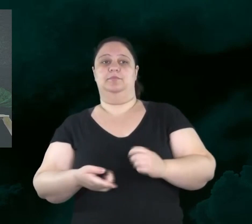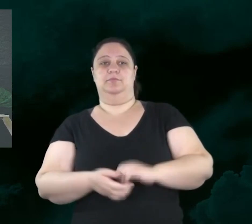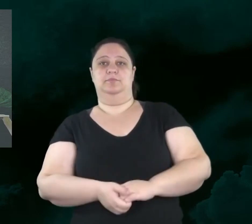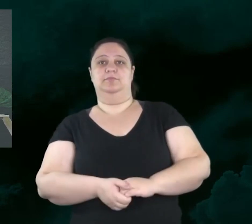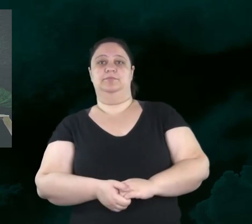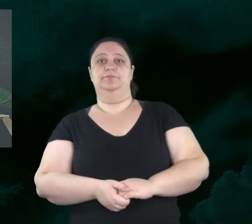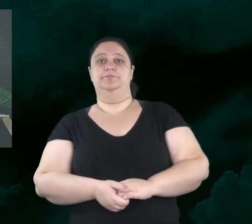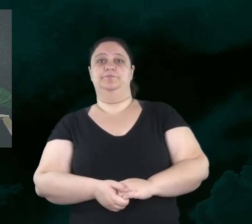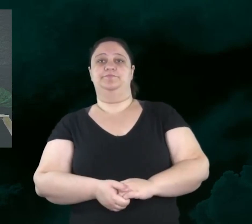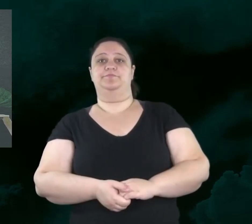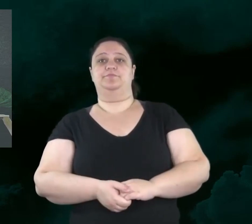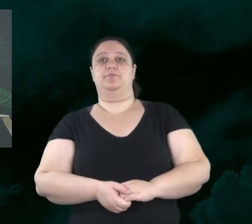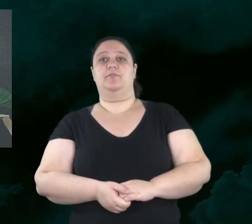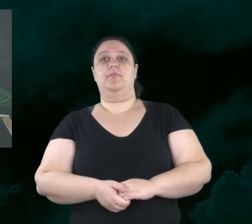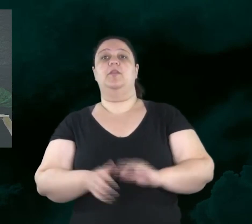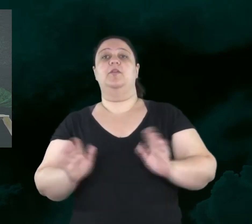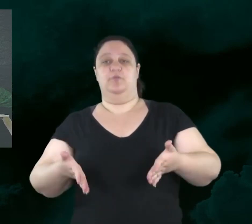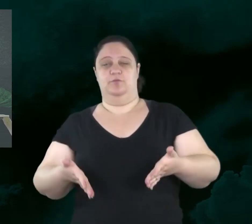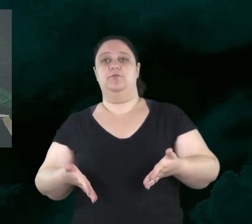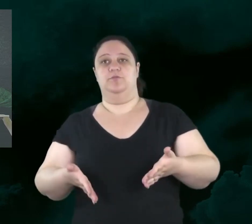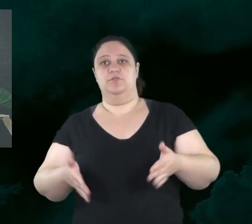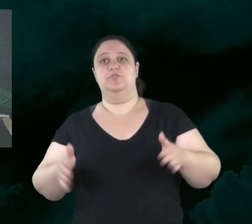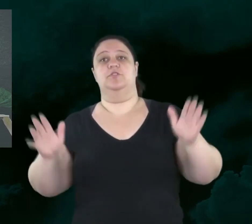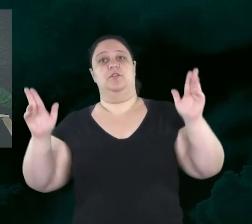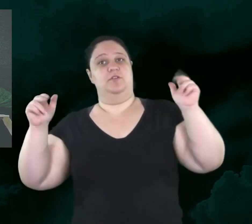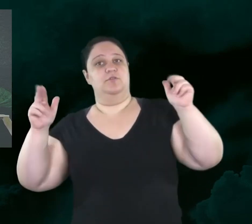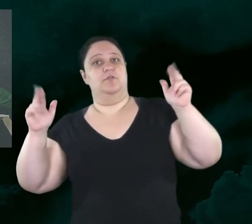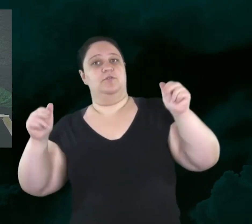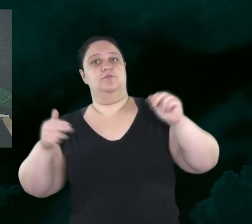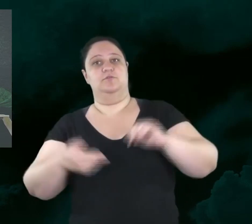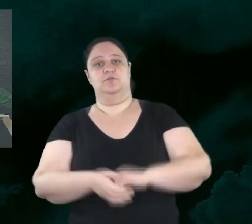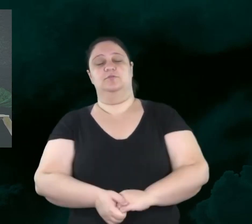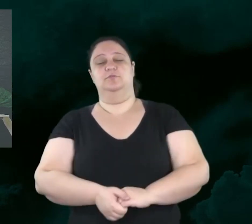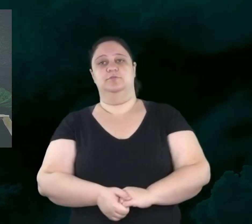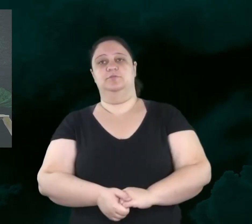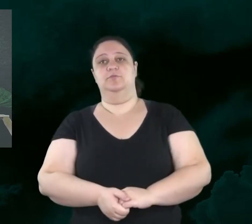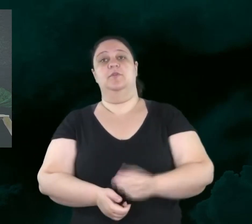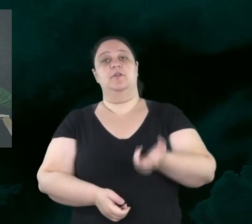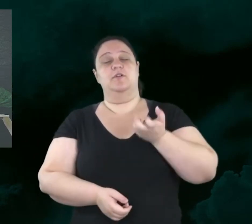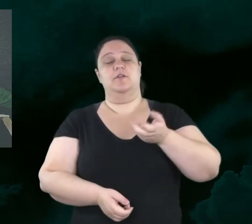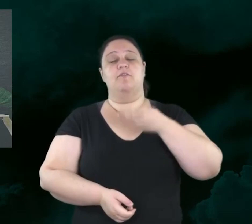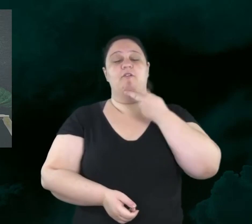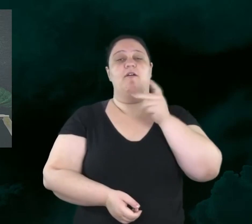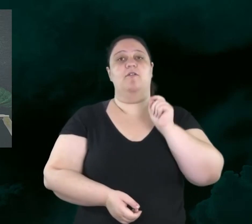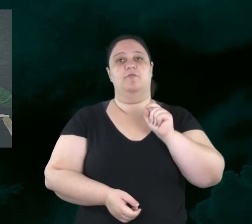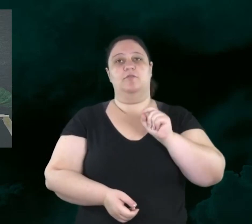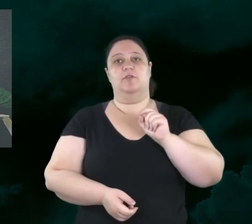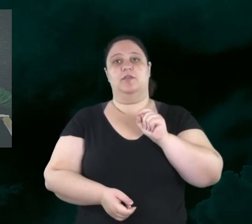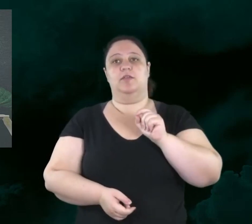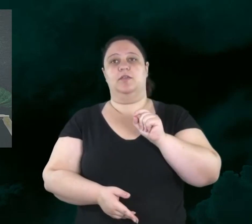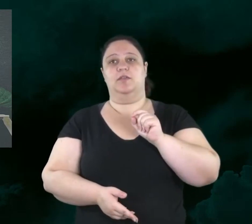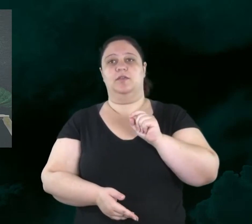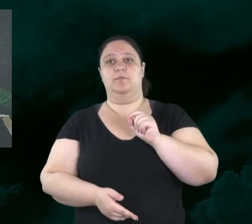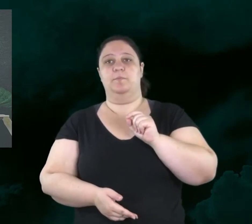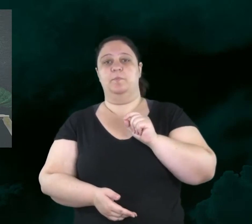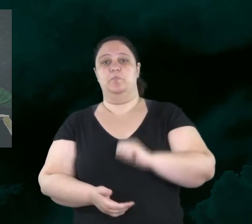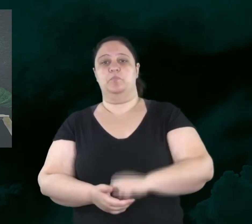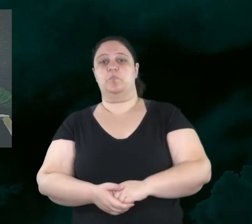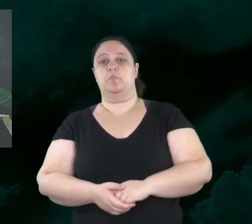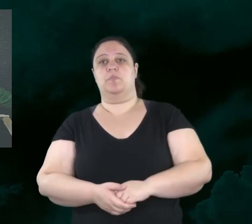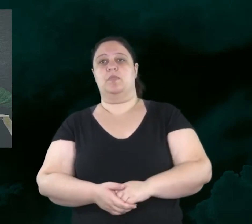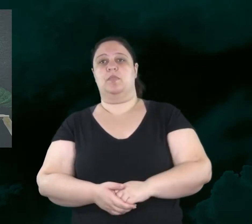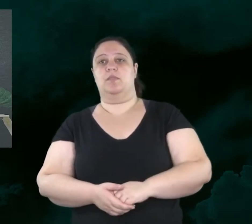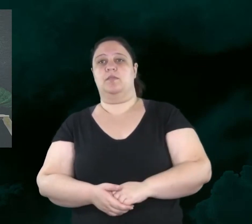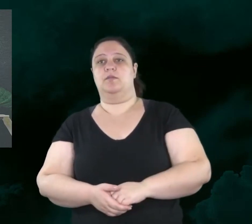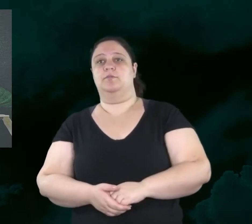aproveitar para o assunto que eu vou entrar hoje. Então, queria dizer para vocês que o problema do